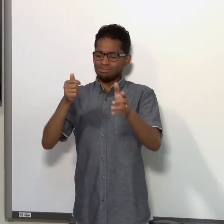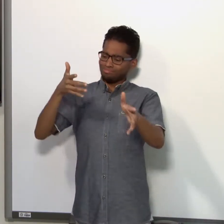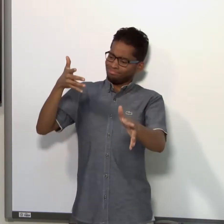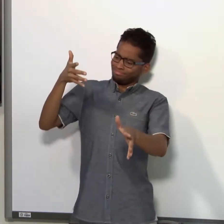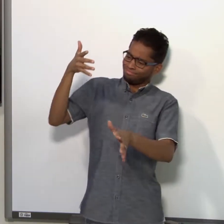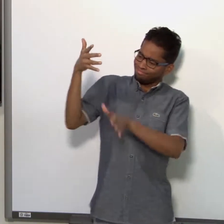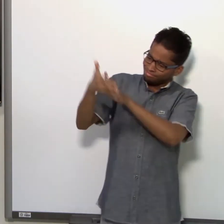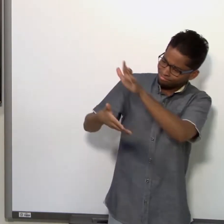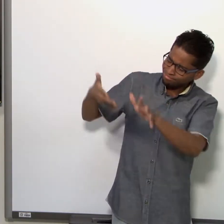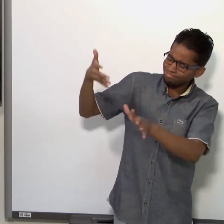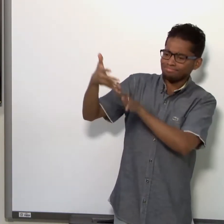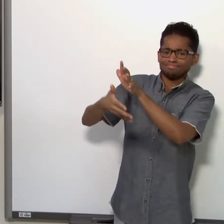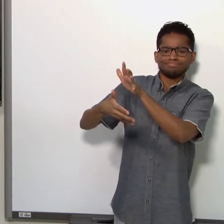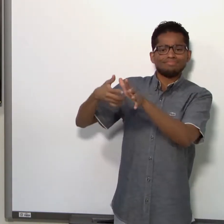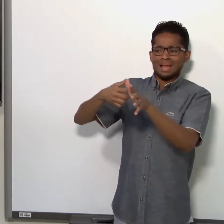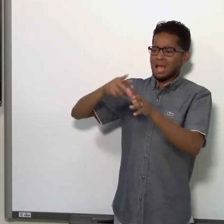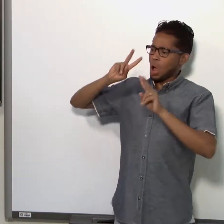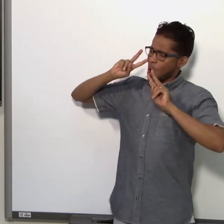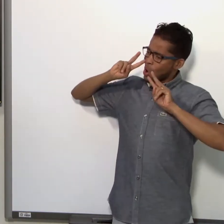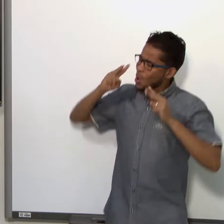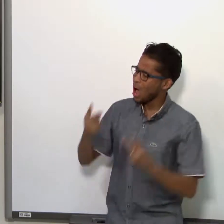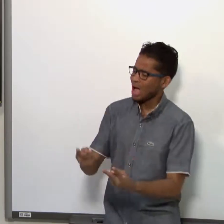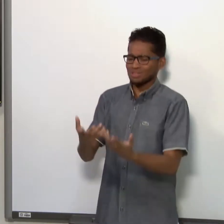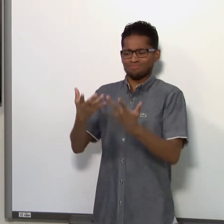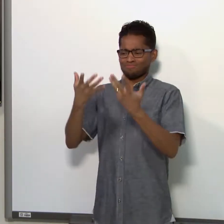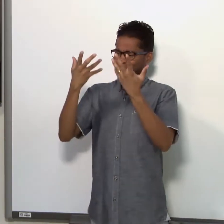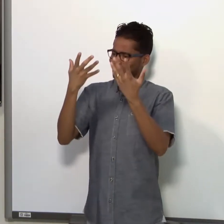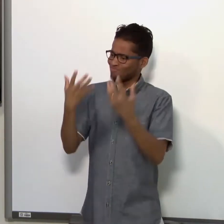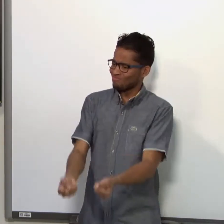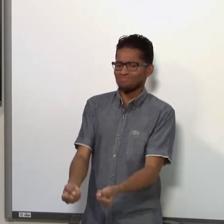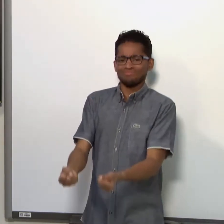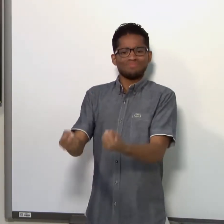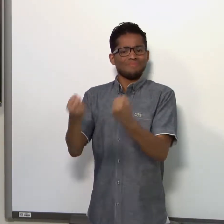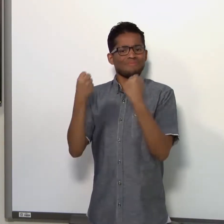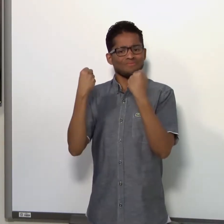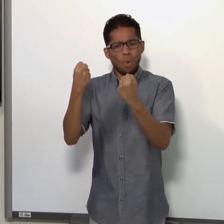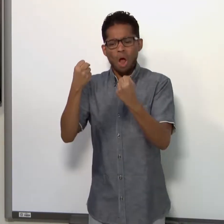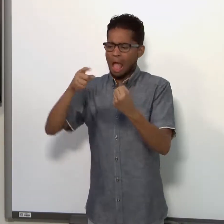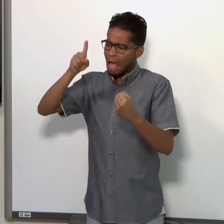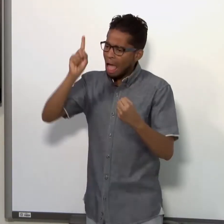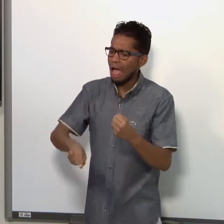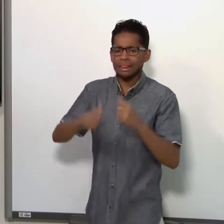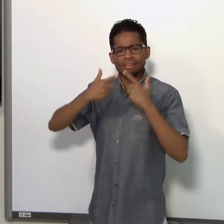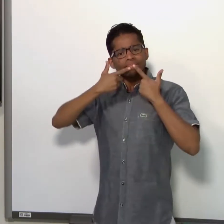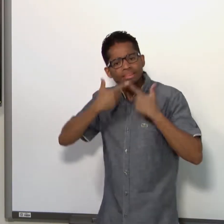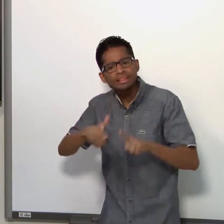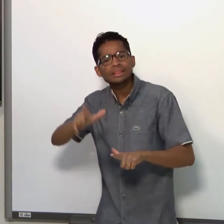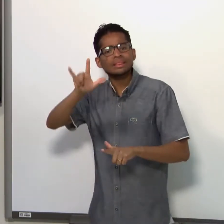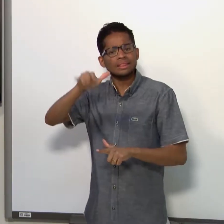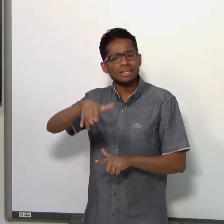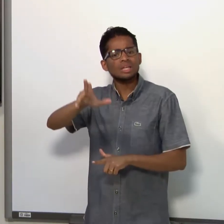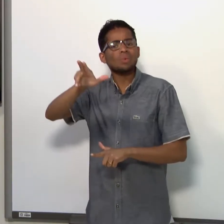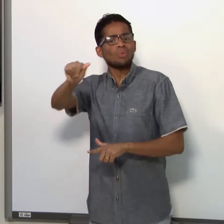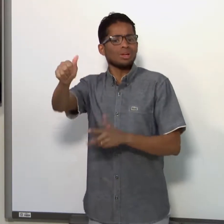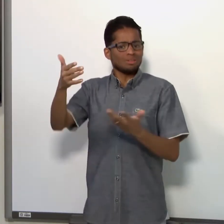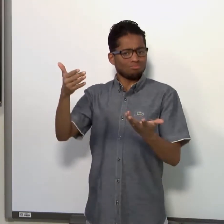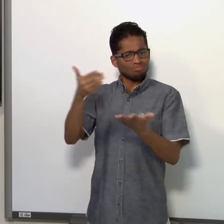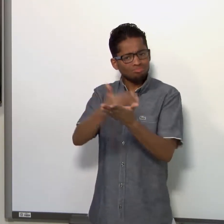por meio da língua de sinais. E com isso, foi reconhecida e aceita a língua de sinais, como língua,